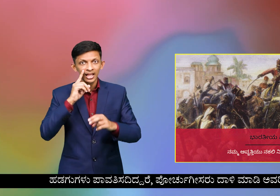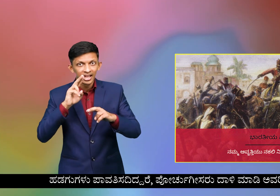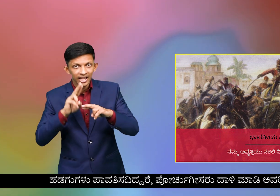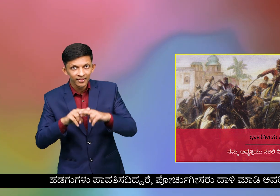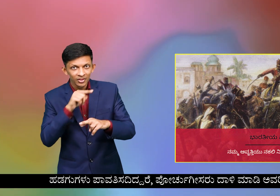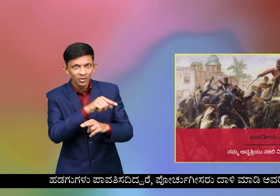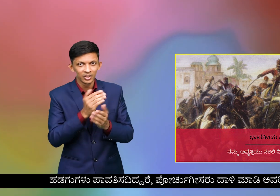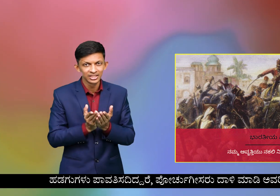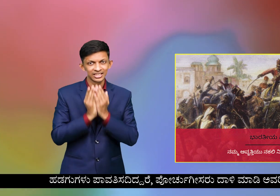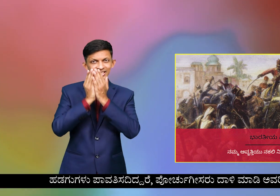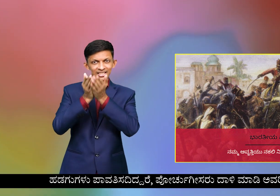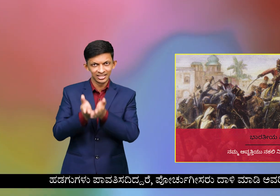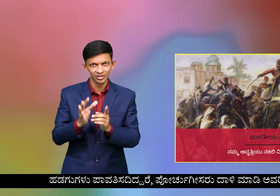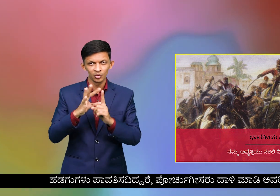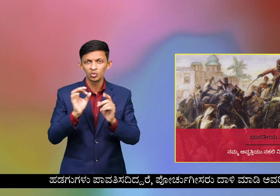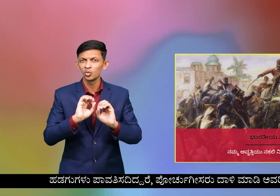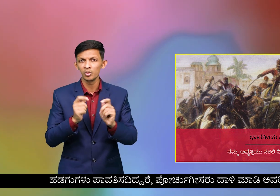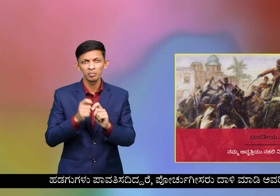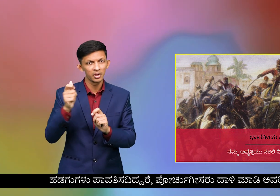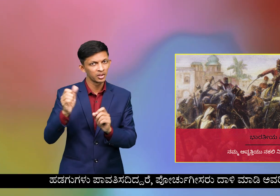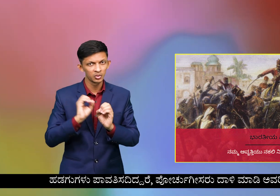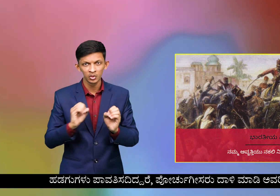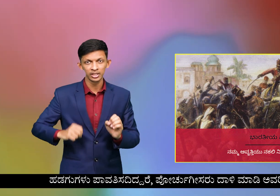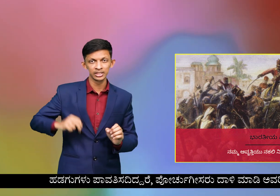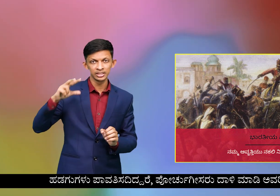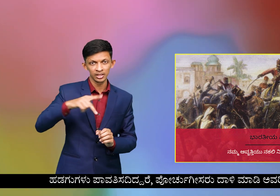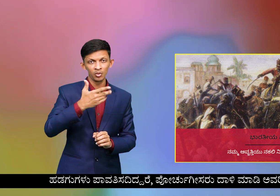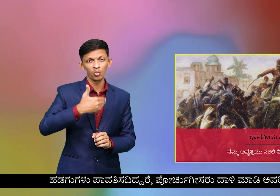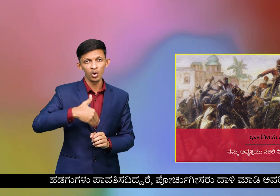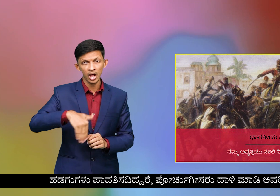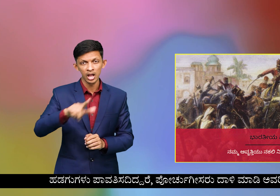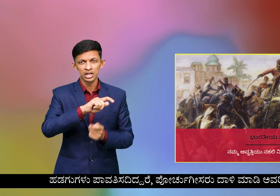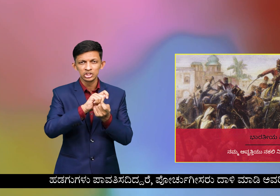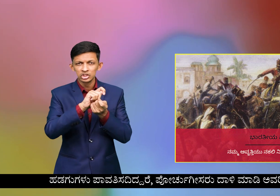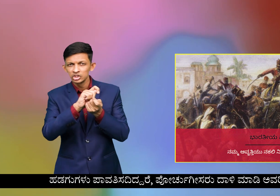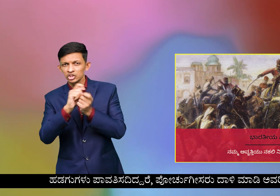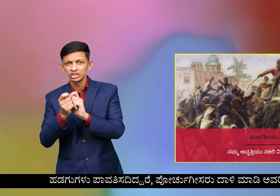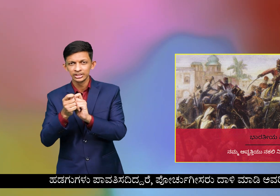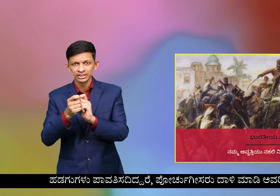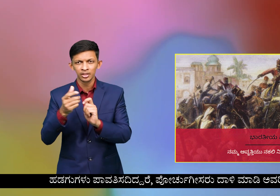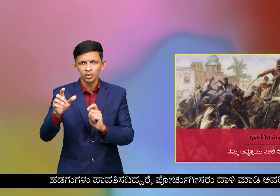ಹಡಗುಗಳು ಪಾವತಿಸಿದ್ದರೆ ಪೋರ್ಚುಗೀಸರು ದಾಳಿ ಮಾಡಿ ಅವರಿಂದ ಕದಿಯುತ್ತಿದ್ದರು.